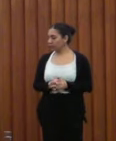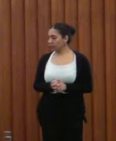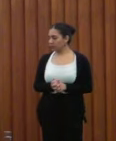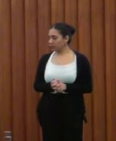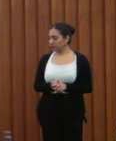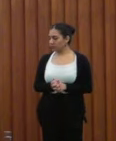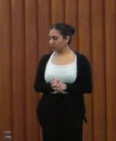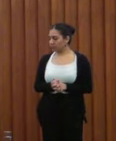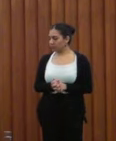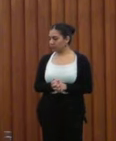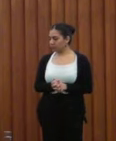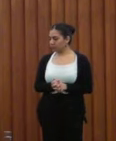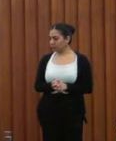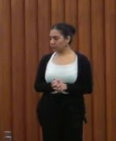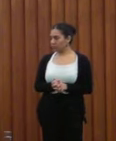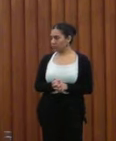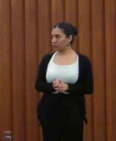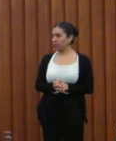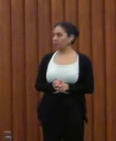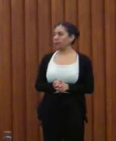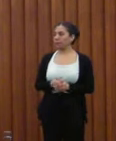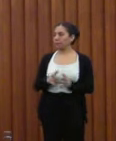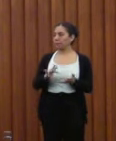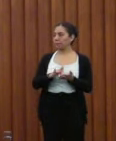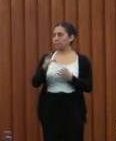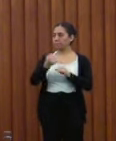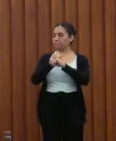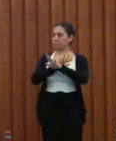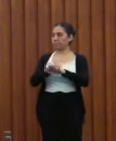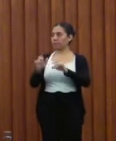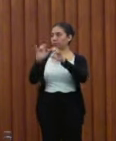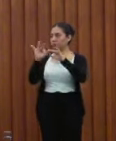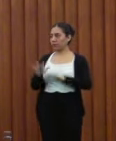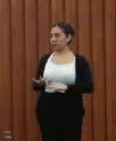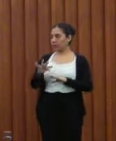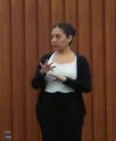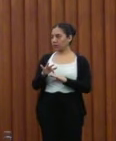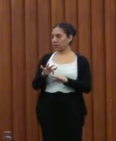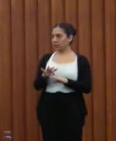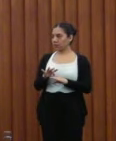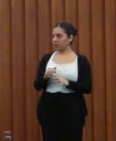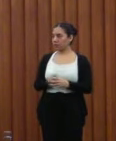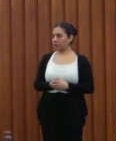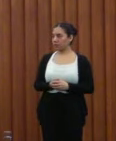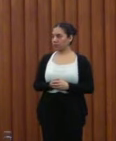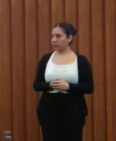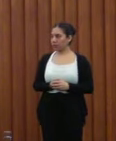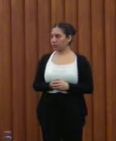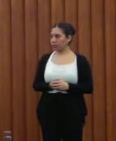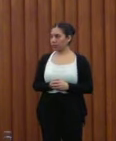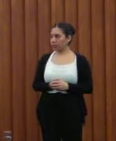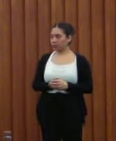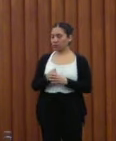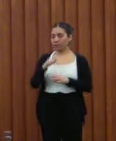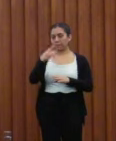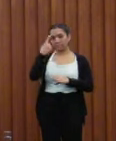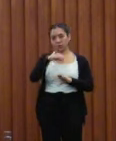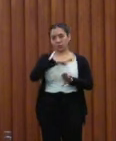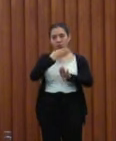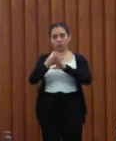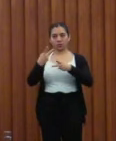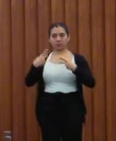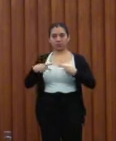Muchas gracias. El presente informe, Violencias Extremas contra Personas LGBTTI más en México, saldos